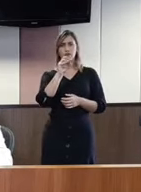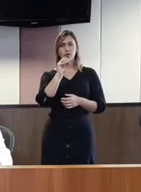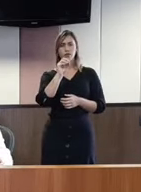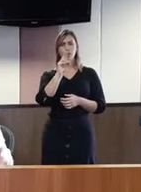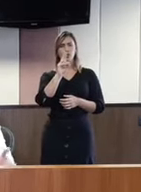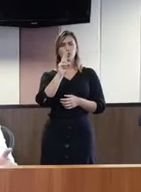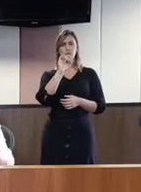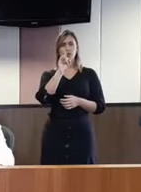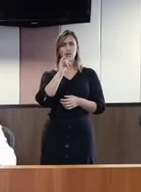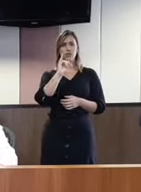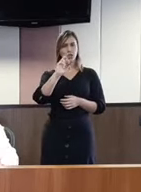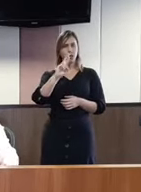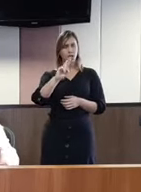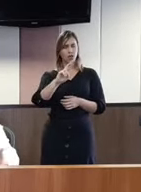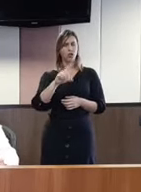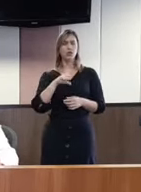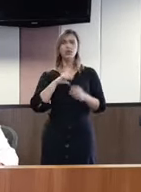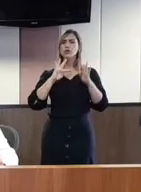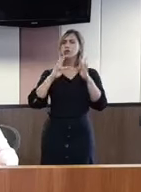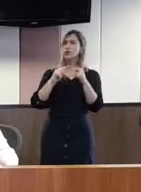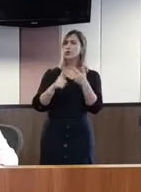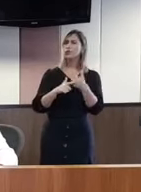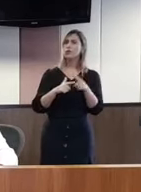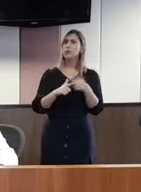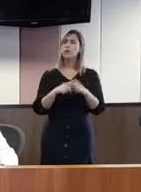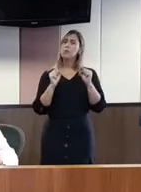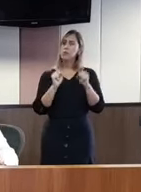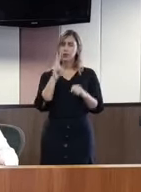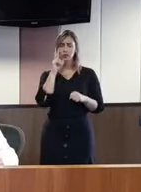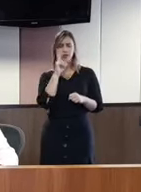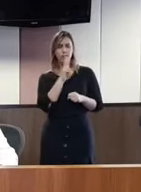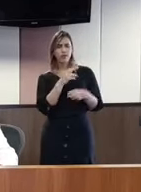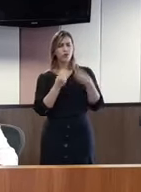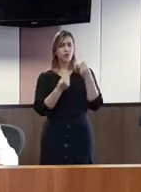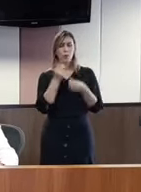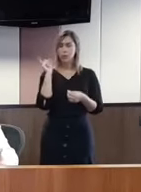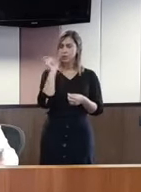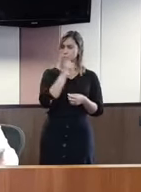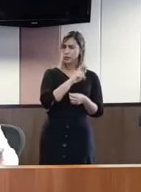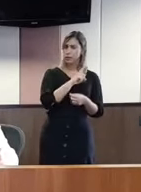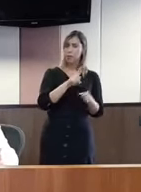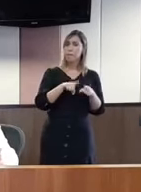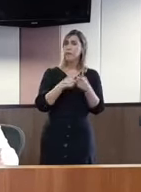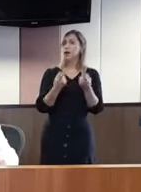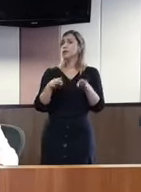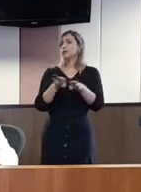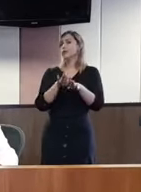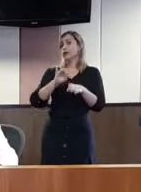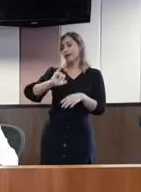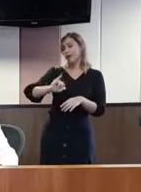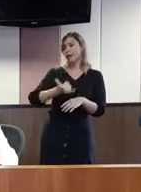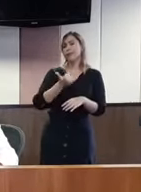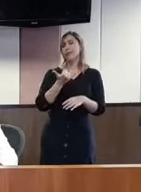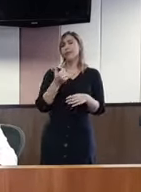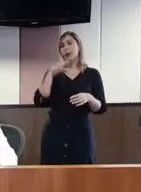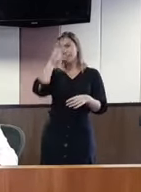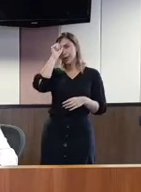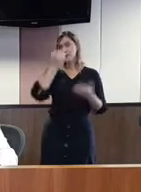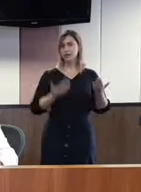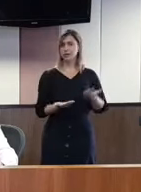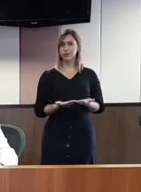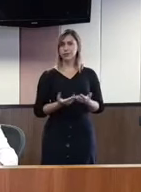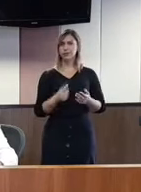Lavoisier, toda crise ela pode ser vista como uma grande dificuldade, mas uma oportunidade de aprendizado. Eu tenho